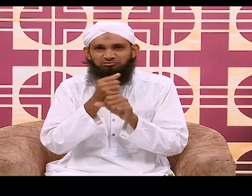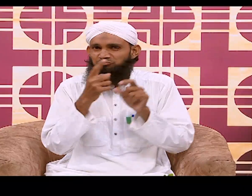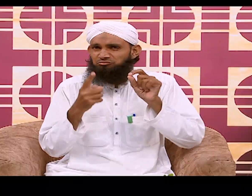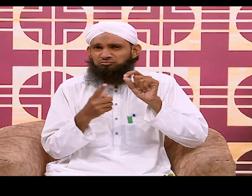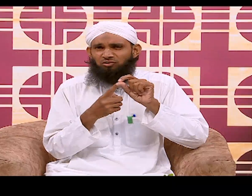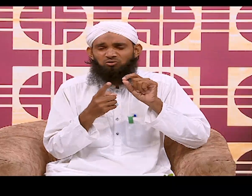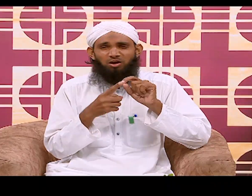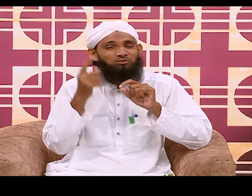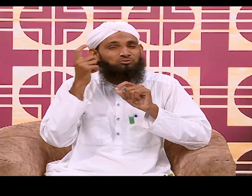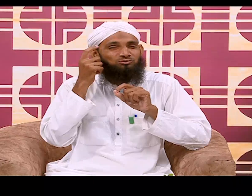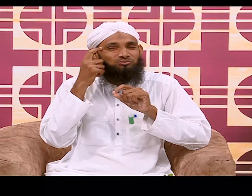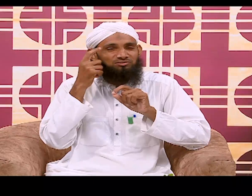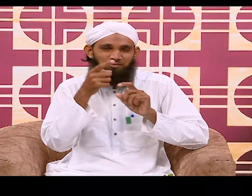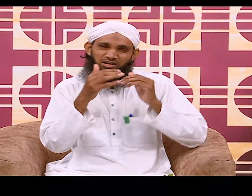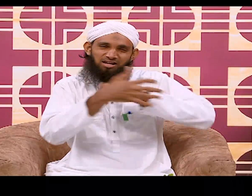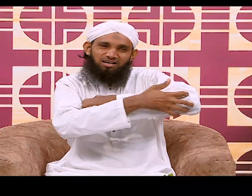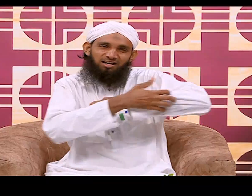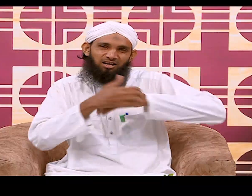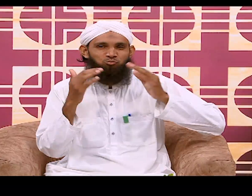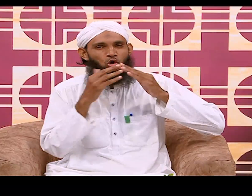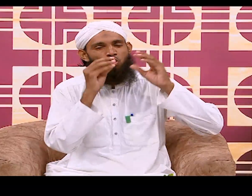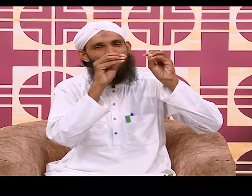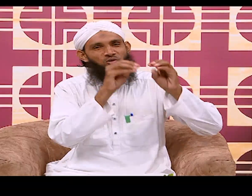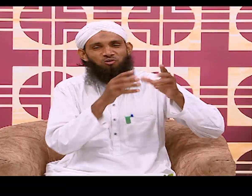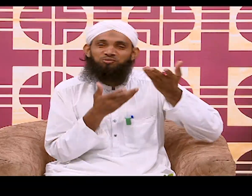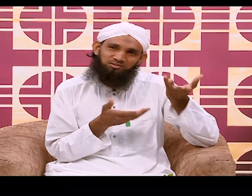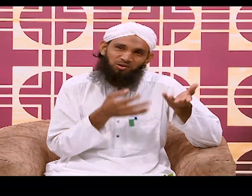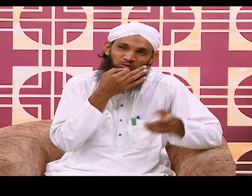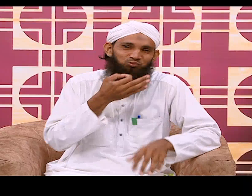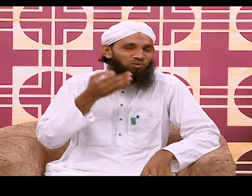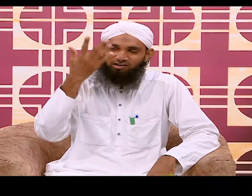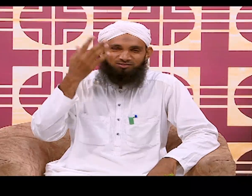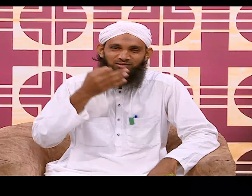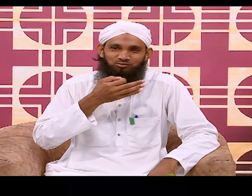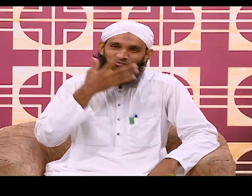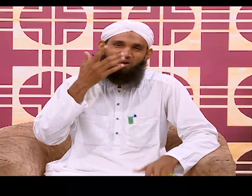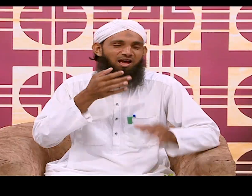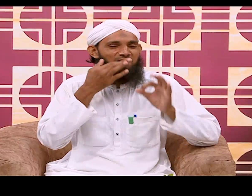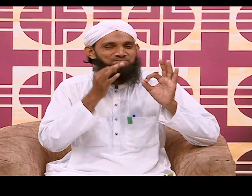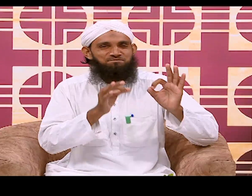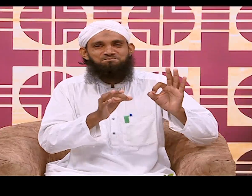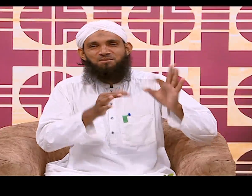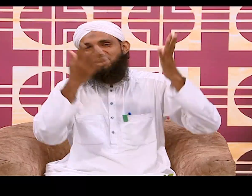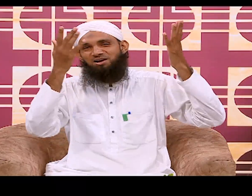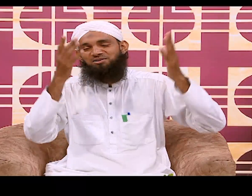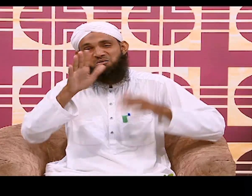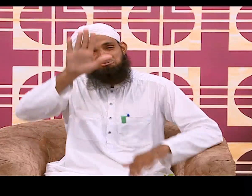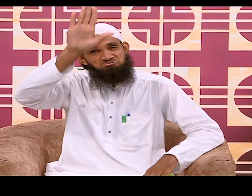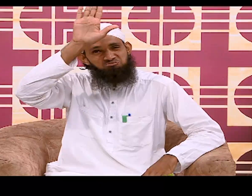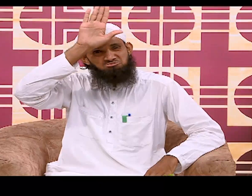نے ایک غریب کے ہاں قیام کرنا پسند فرمایا۔ سبحان اللہ، شان دیکھیے شہنشاہ